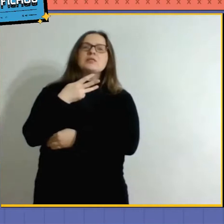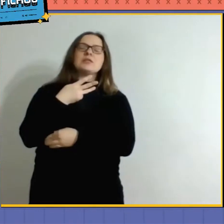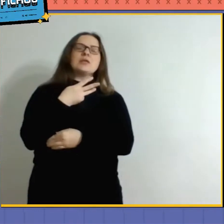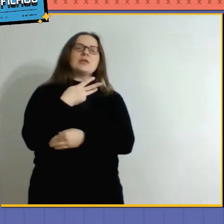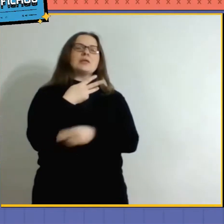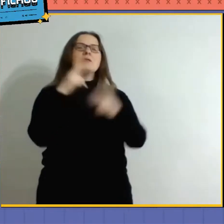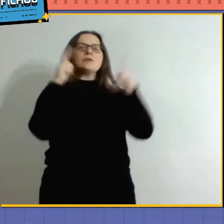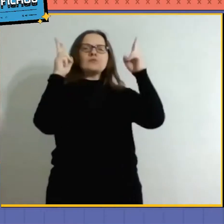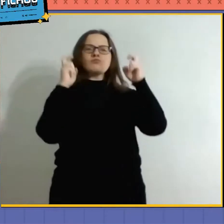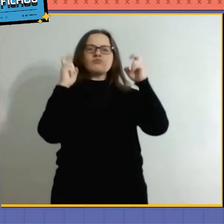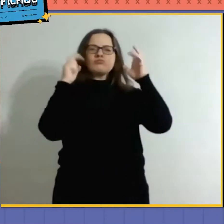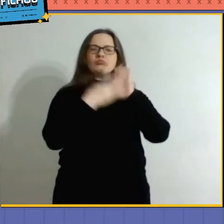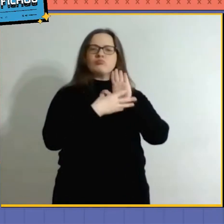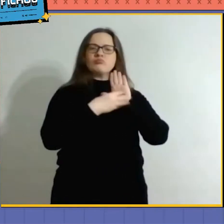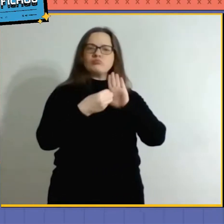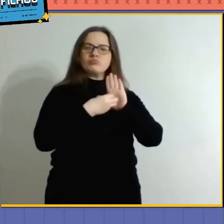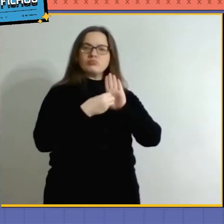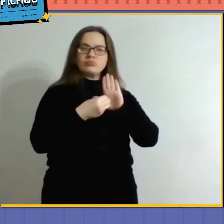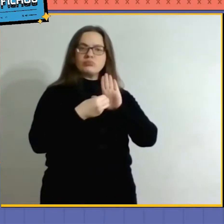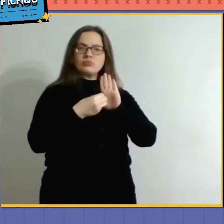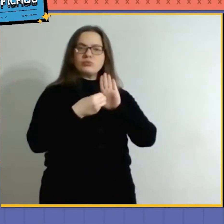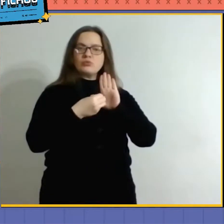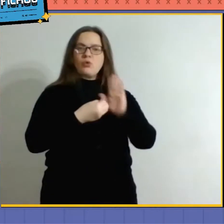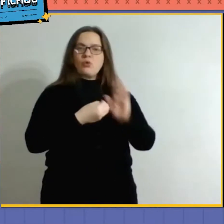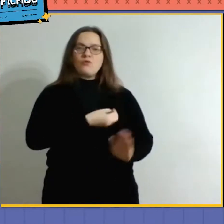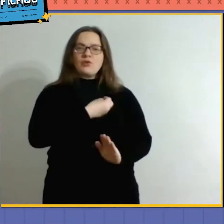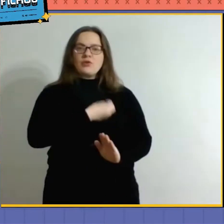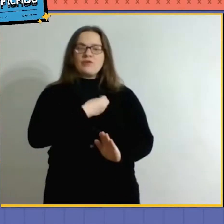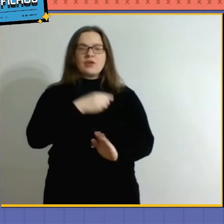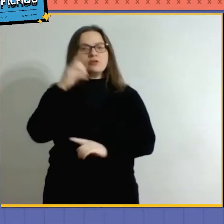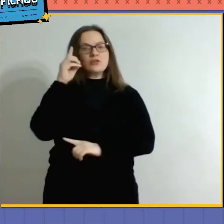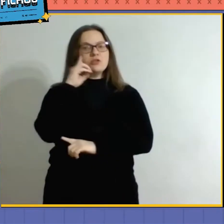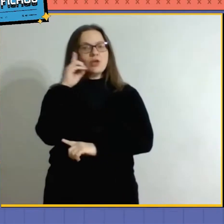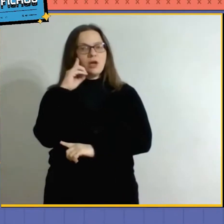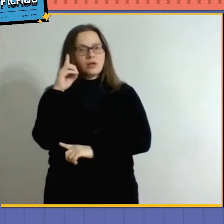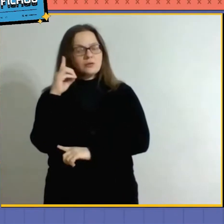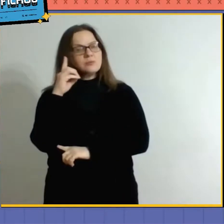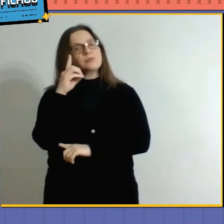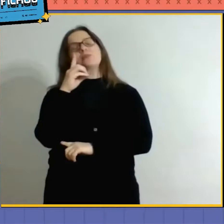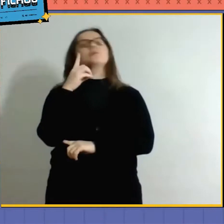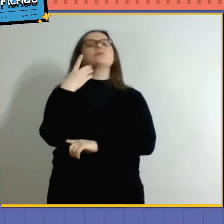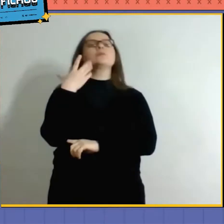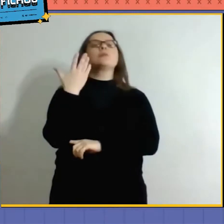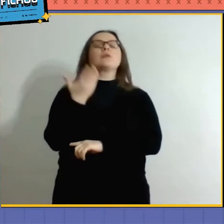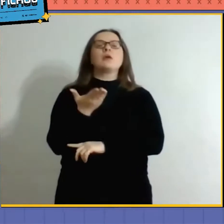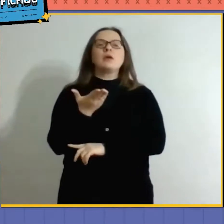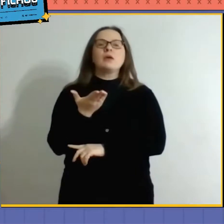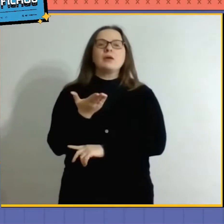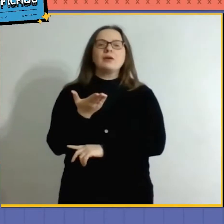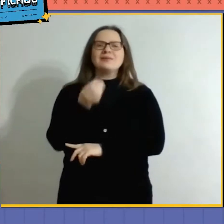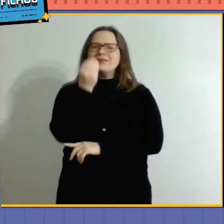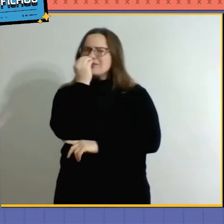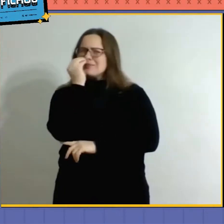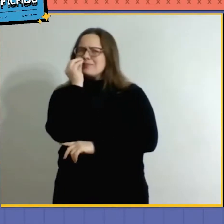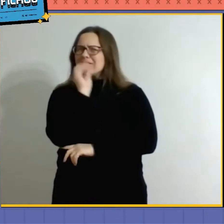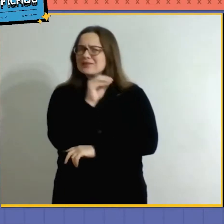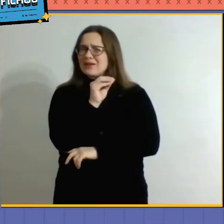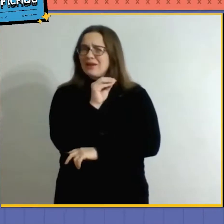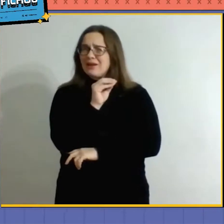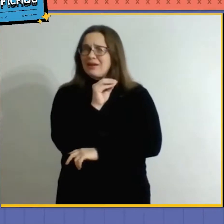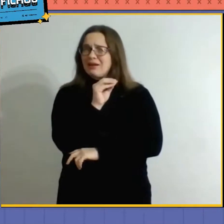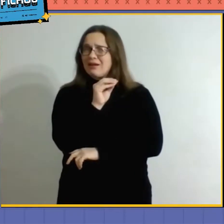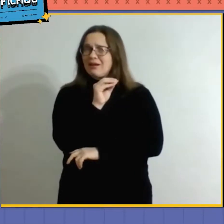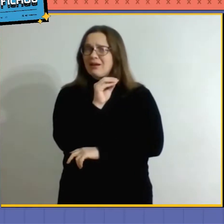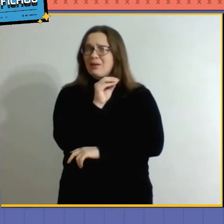conduta diária né então é mais uma vez Ninguém despreze ninguém o despreze por você ser